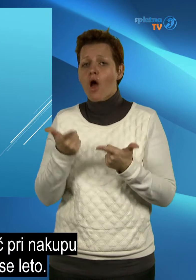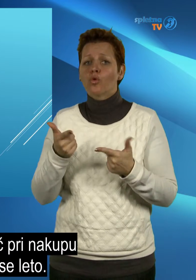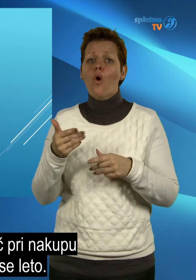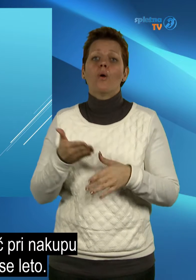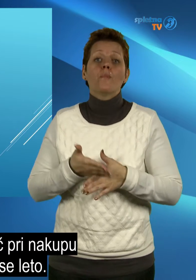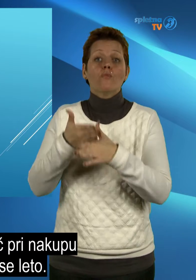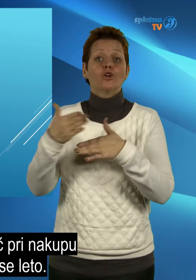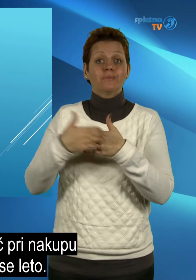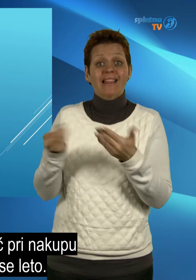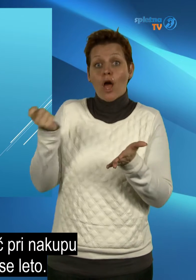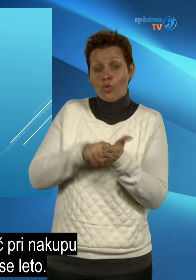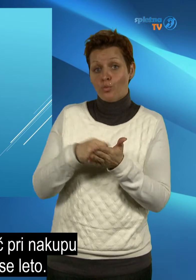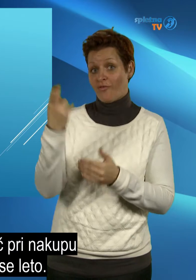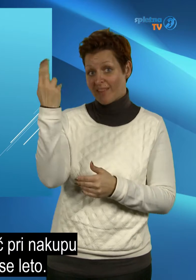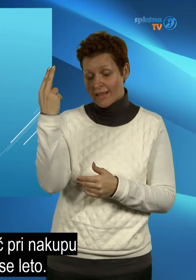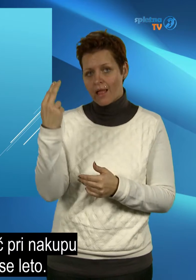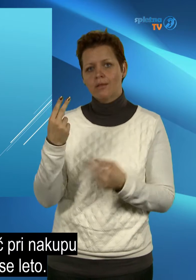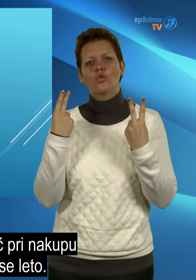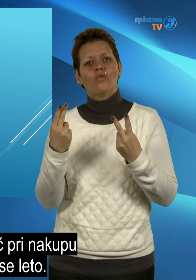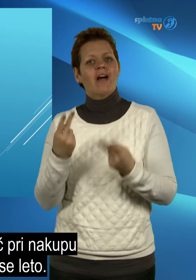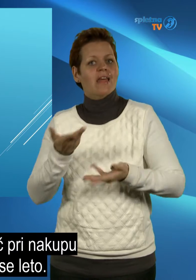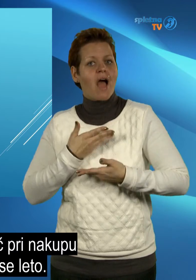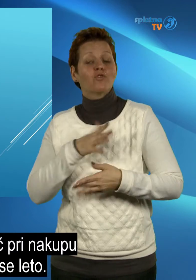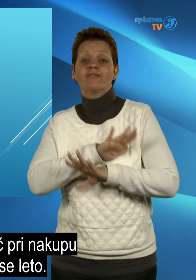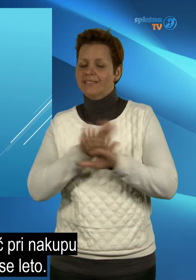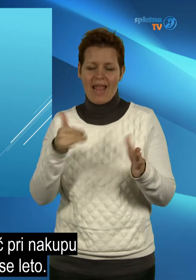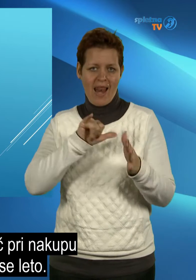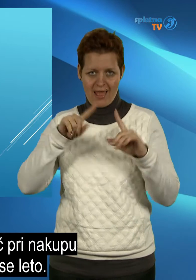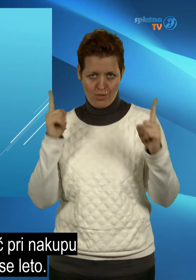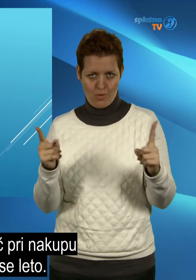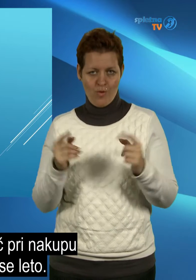Upravičenci lahko pomoč pri nakupu vinjete uveljavljajo vse leto.